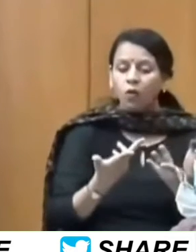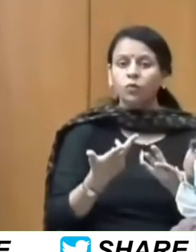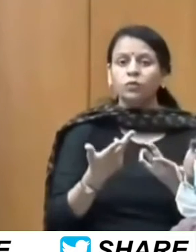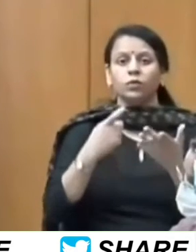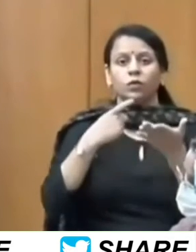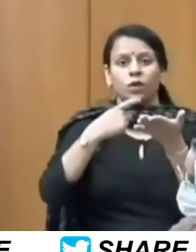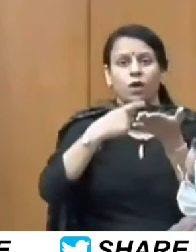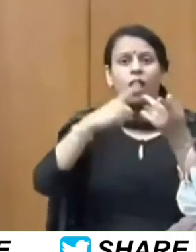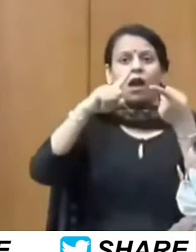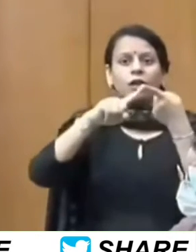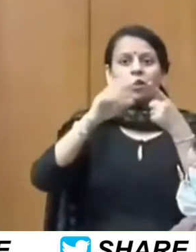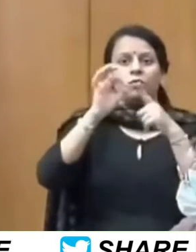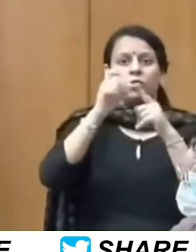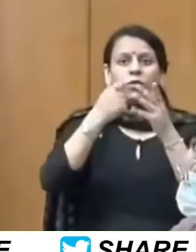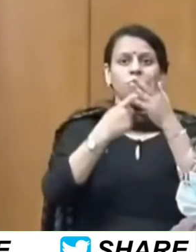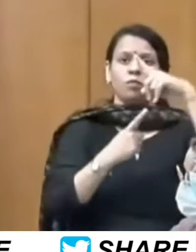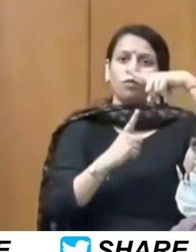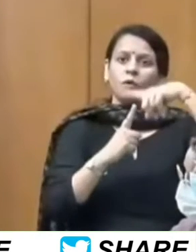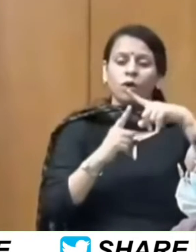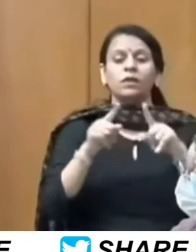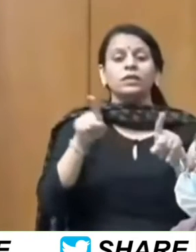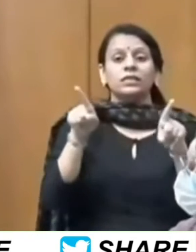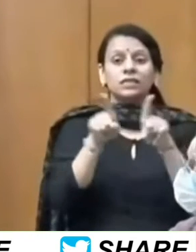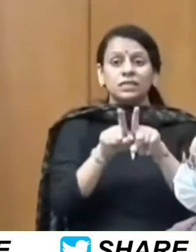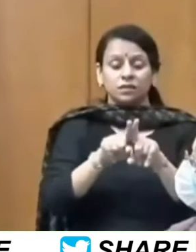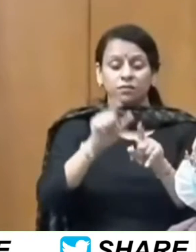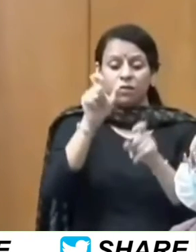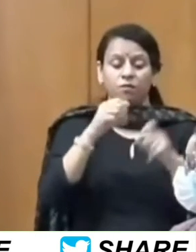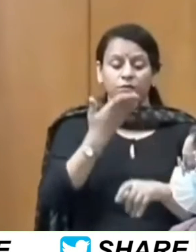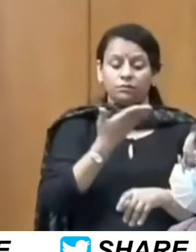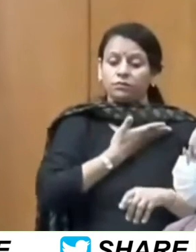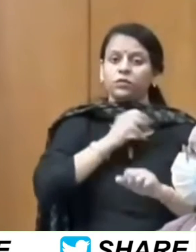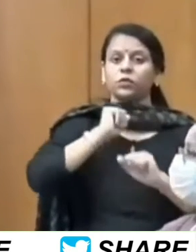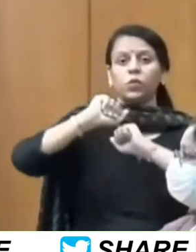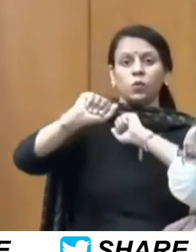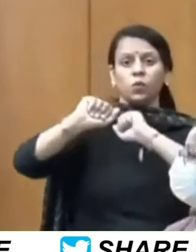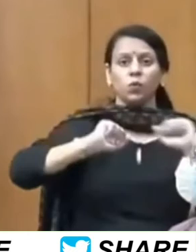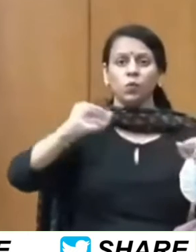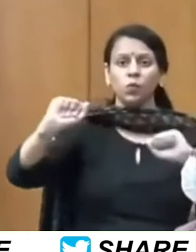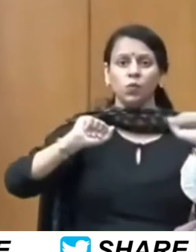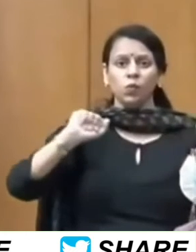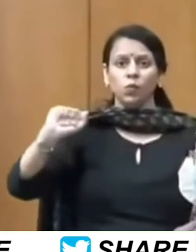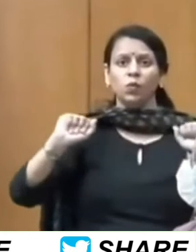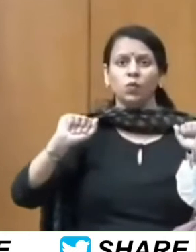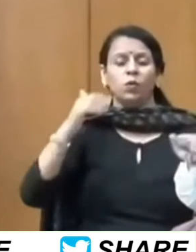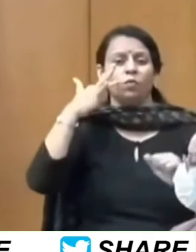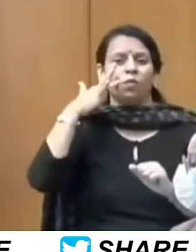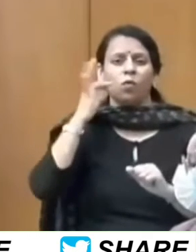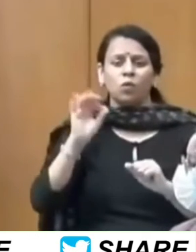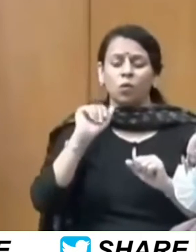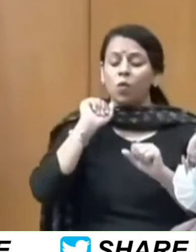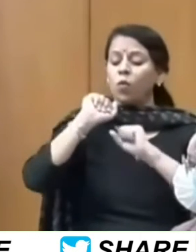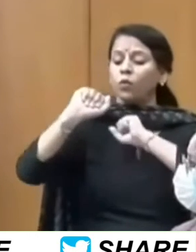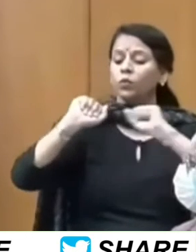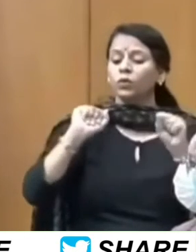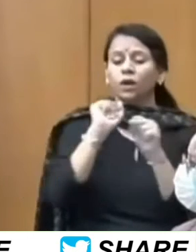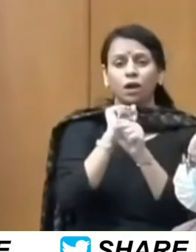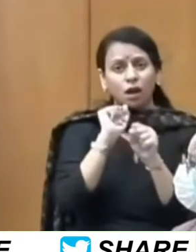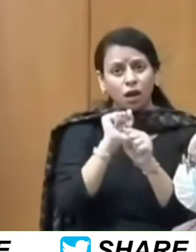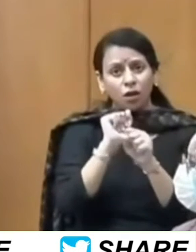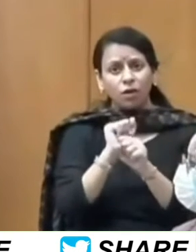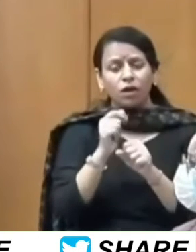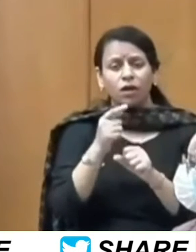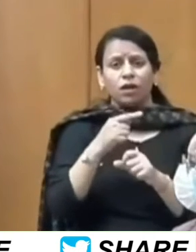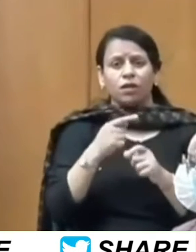हम रिपोर्ट कार्ड के नाते प्रजातंत्र में पब्लिक डोमेन में सर्वसम्मुख अपने कामों के बारे में